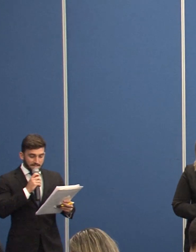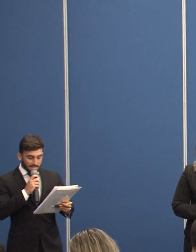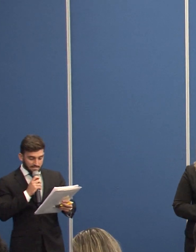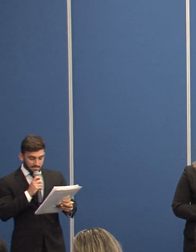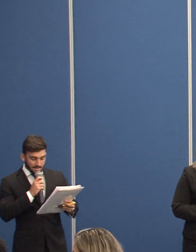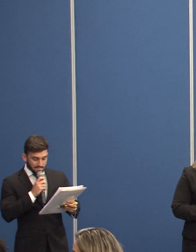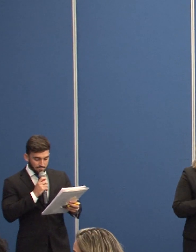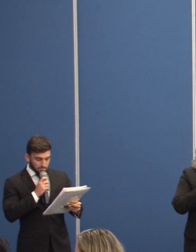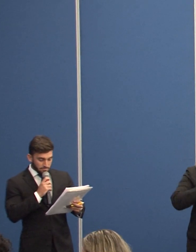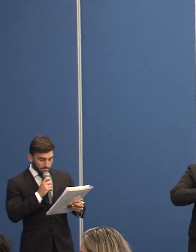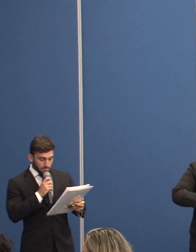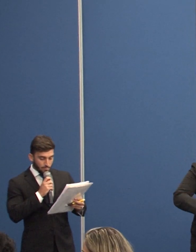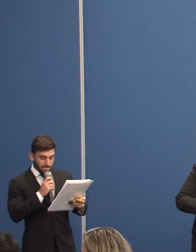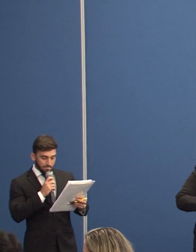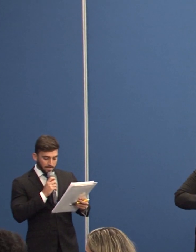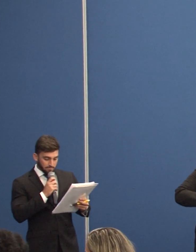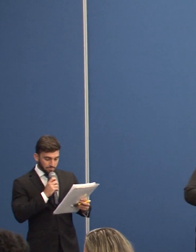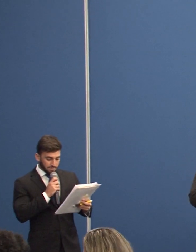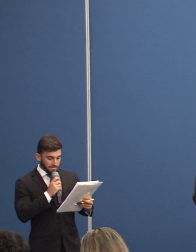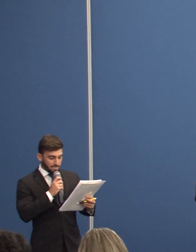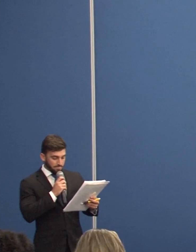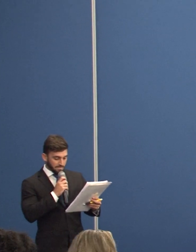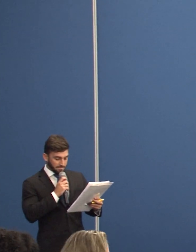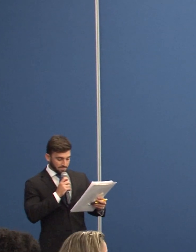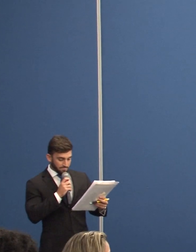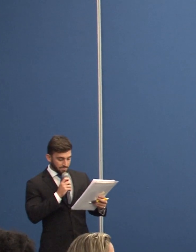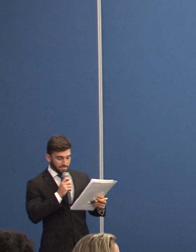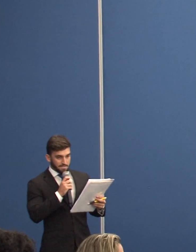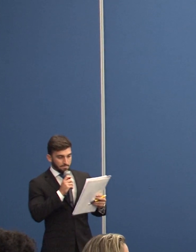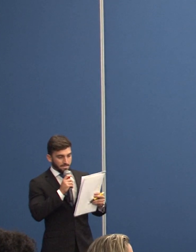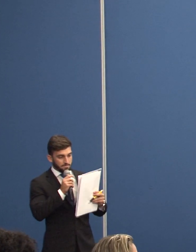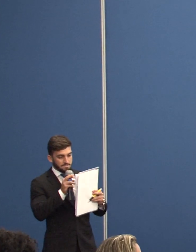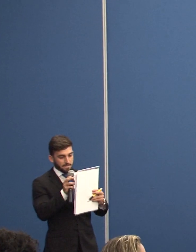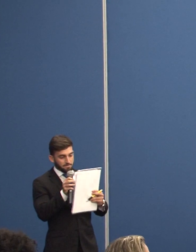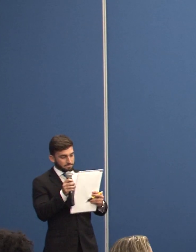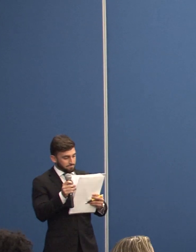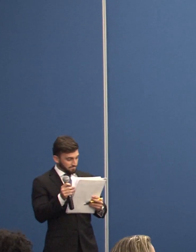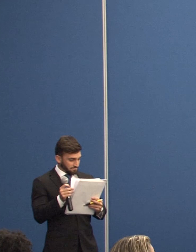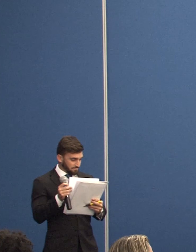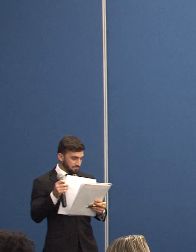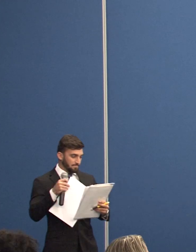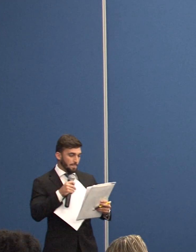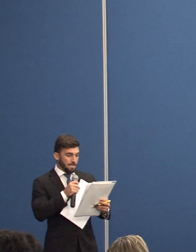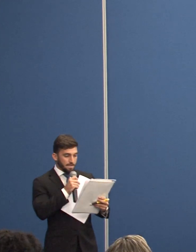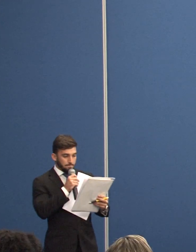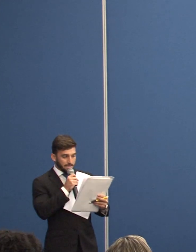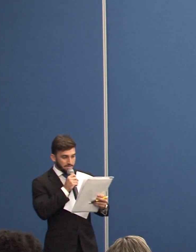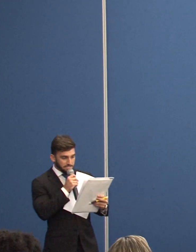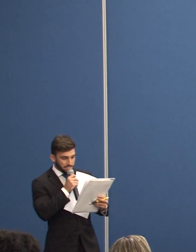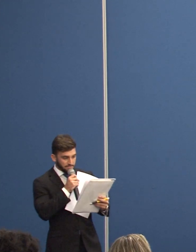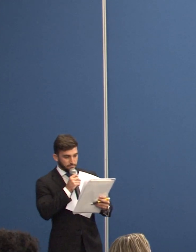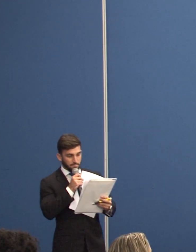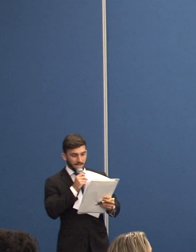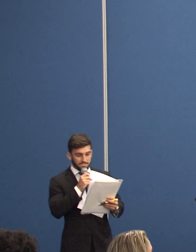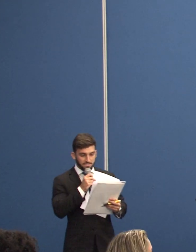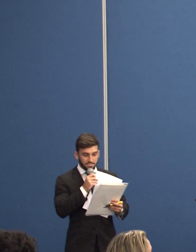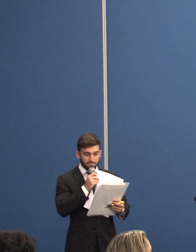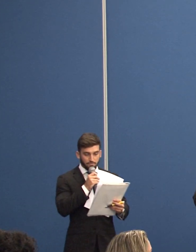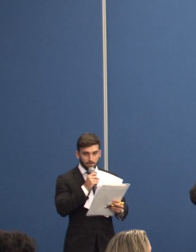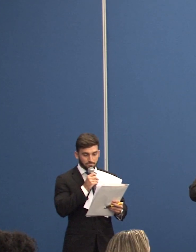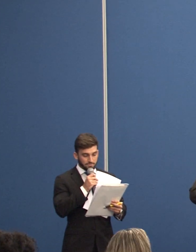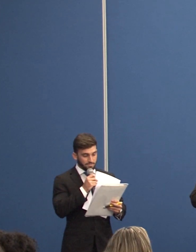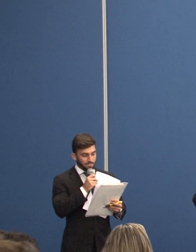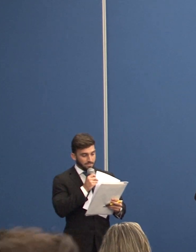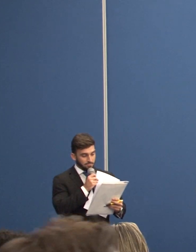É vedada a entrada no auditório com alimentos e bebidas, e também não serão permitidas filmagens